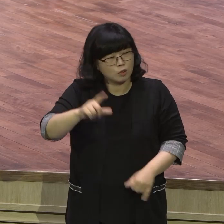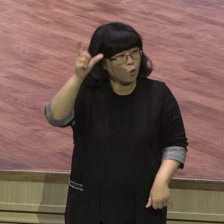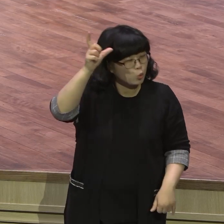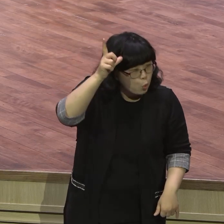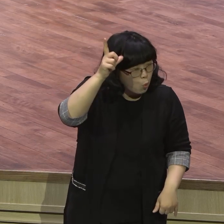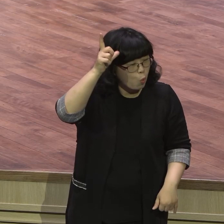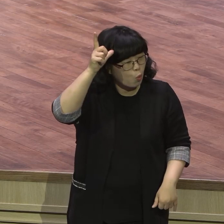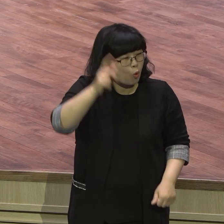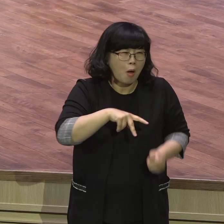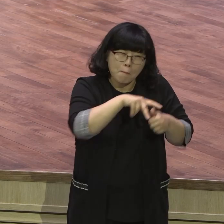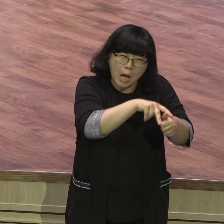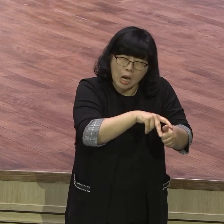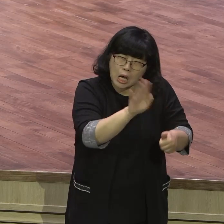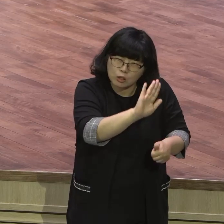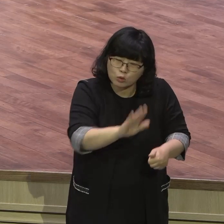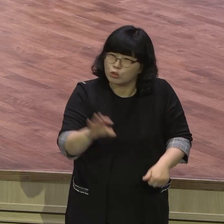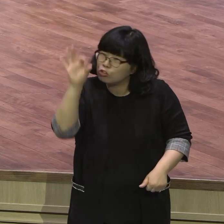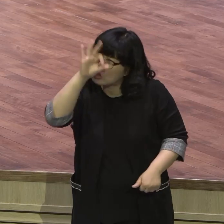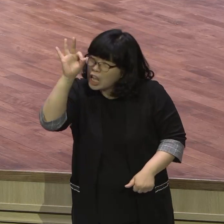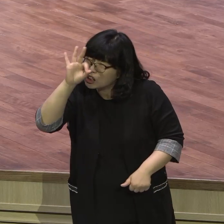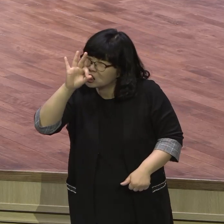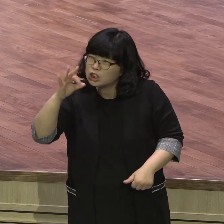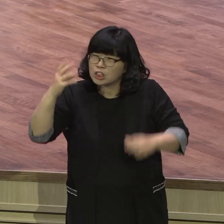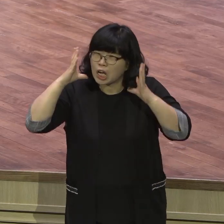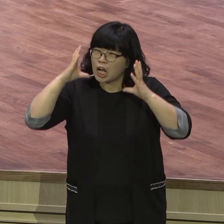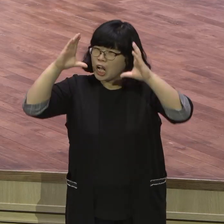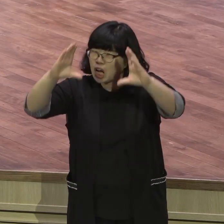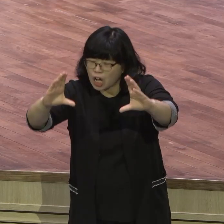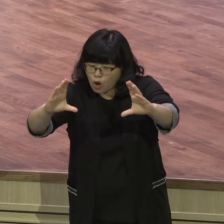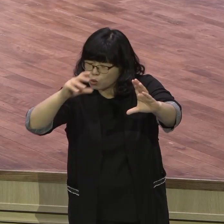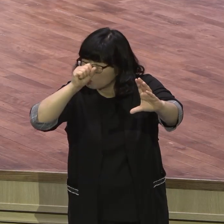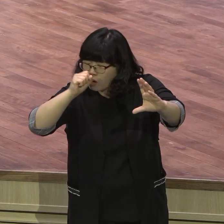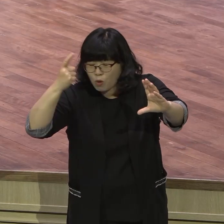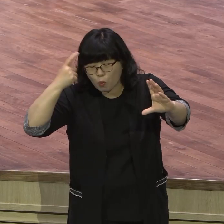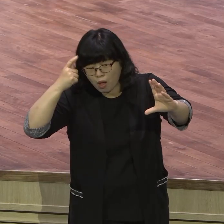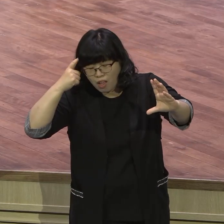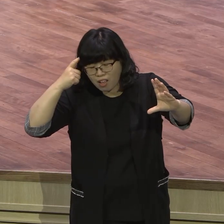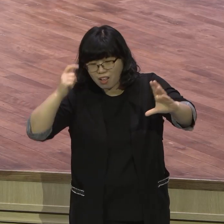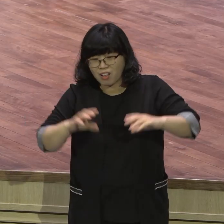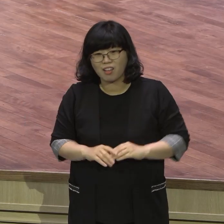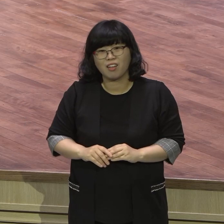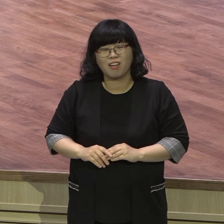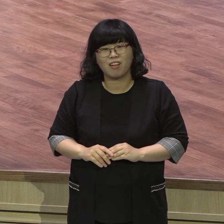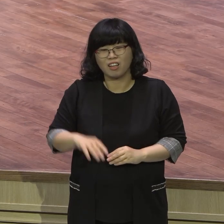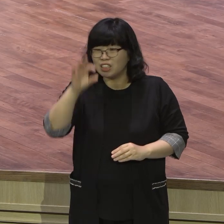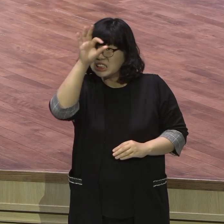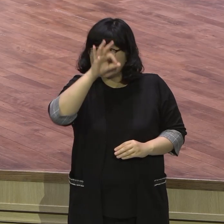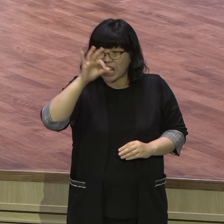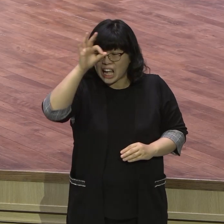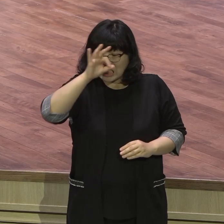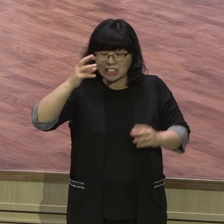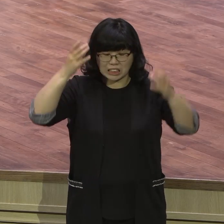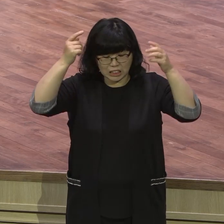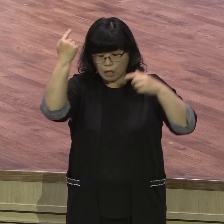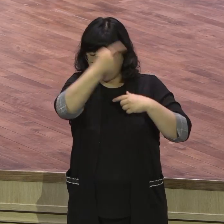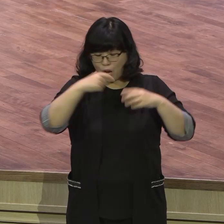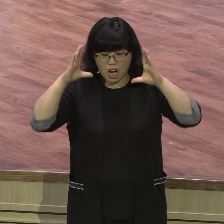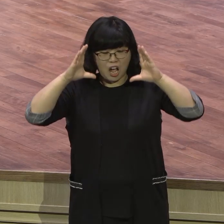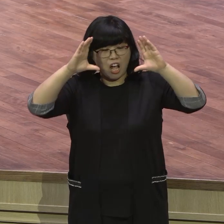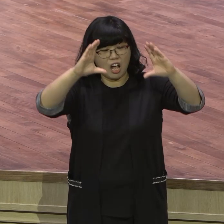여기 대해서 아주 그럴 수 있는 해석들을 하고 있어요. 찾아보니까 이래 나와요. 첫째 우리 민속놀이